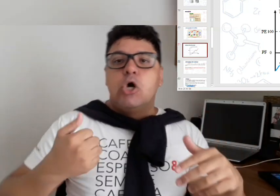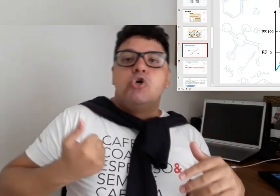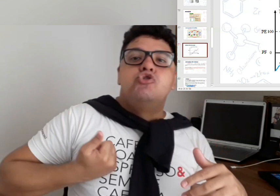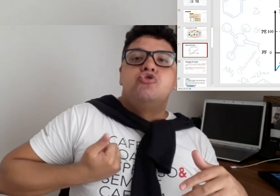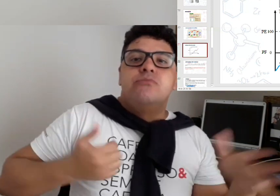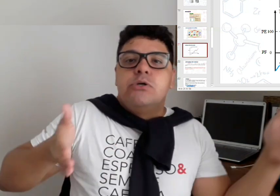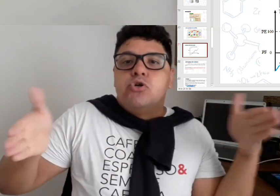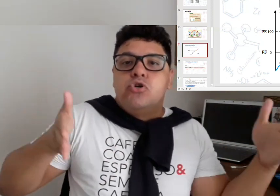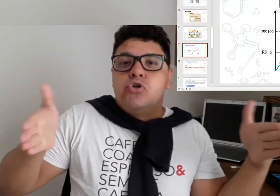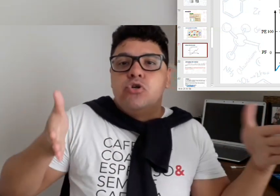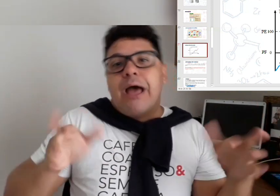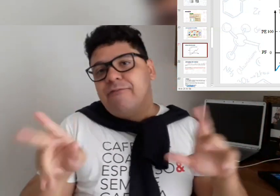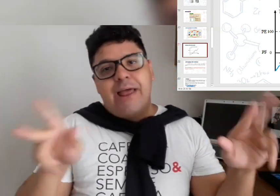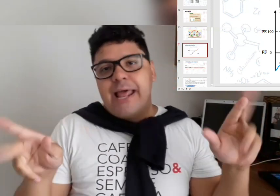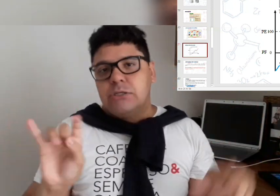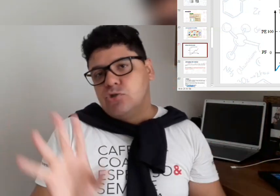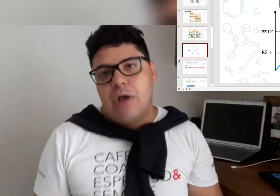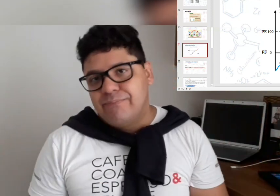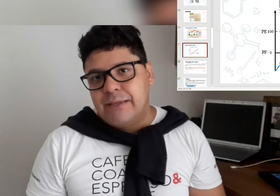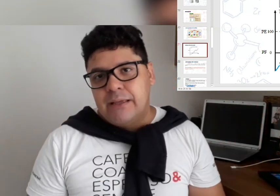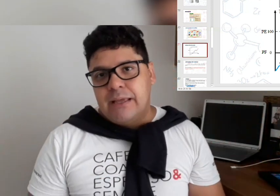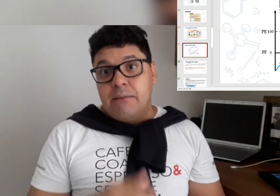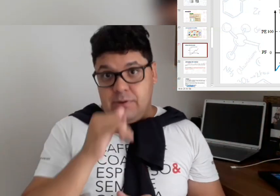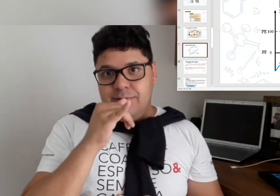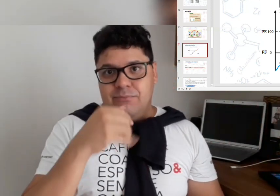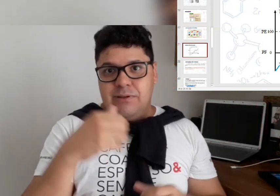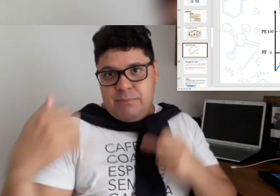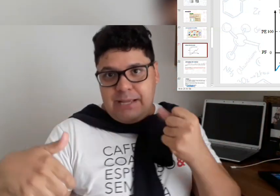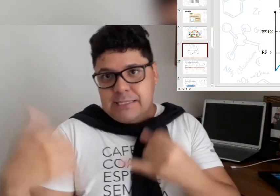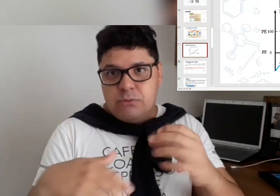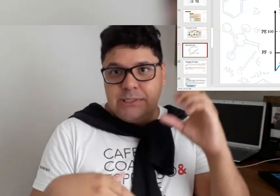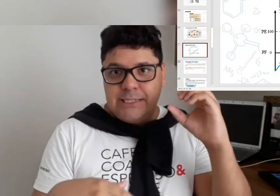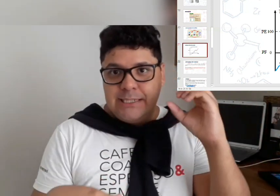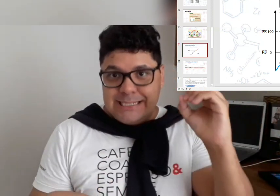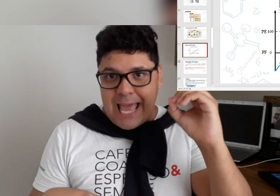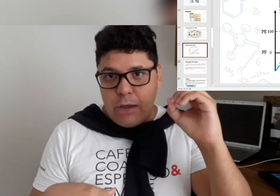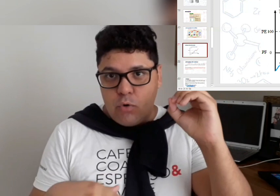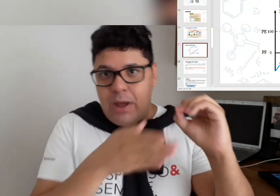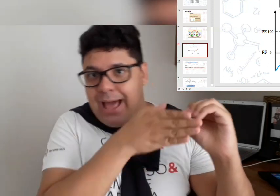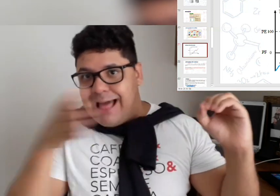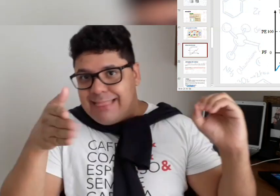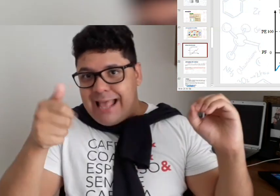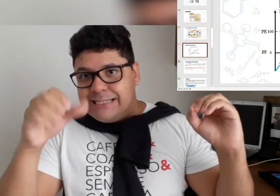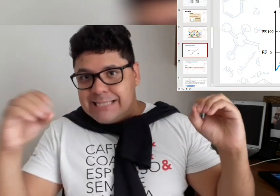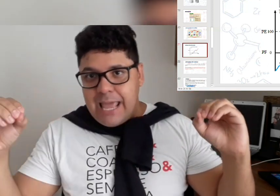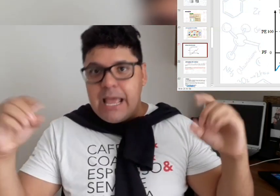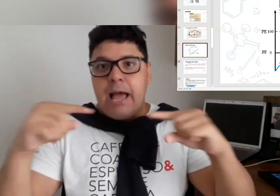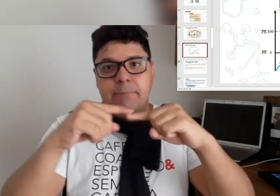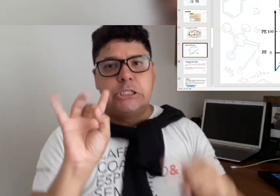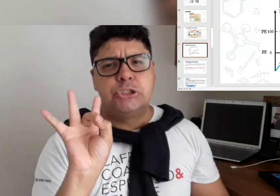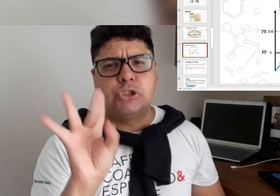propriedade específica da matéria, tá? A gente consegue, o que significa isso? Que a gente